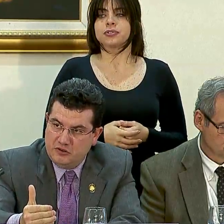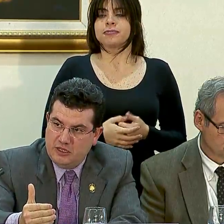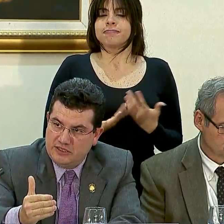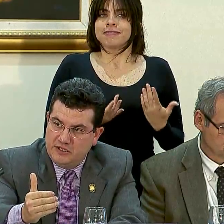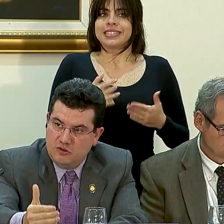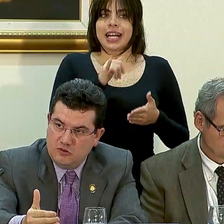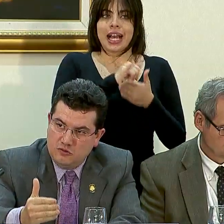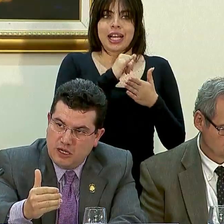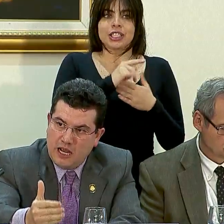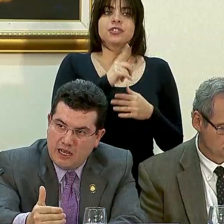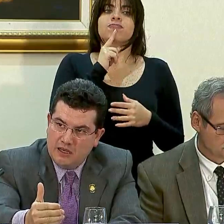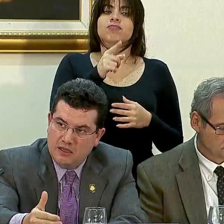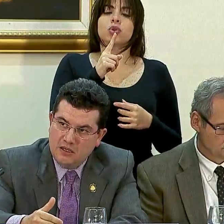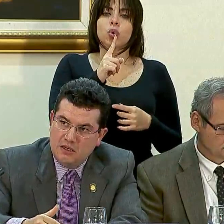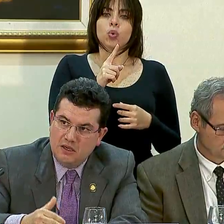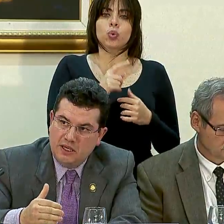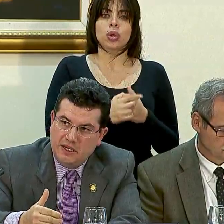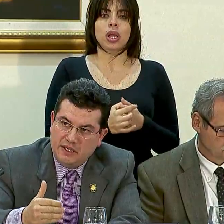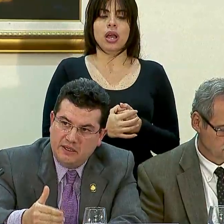eso ha sido